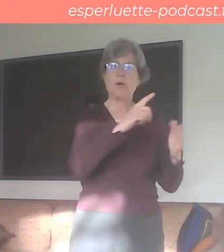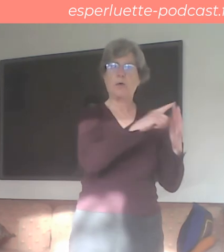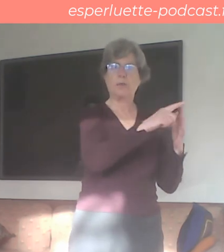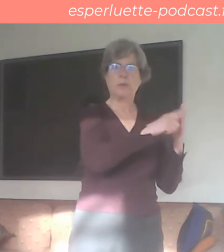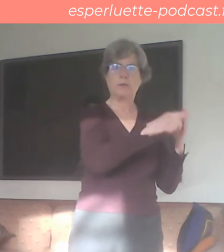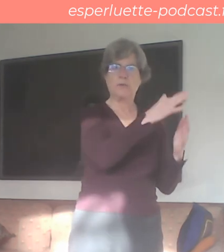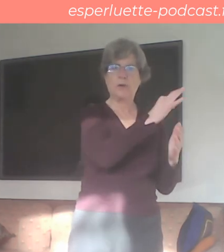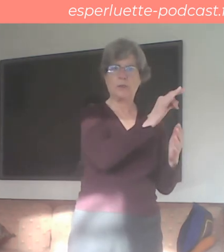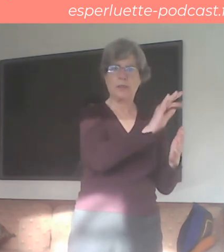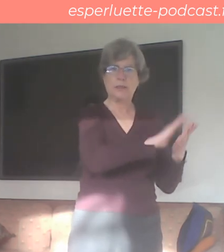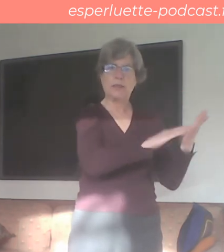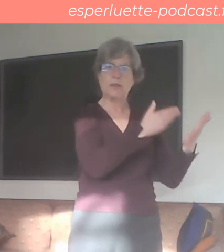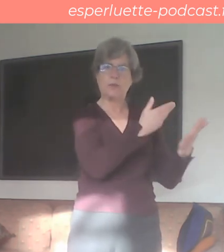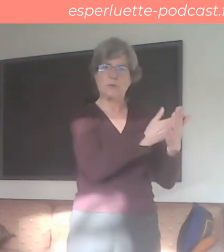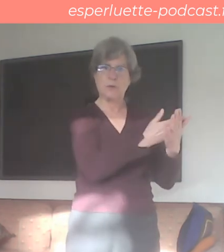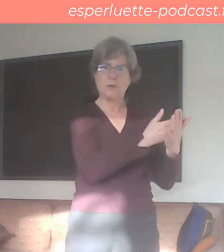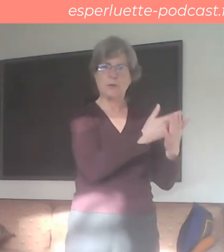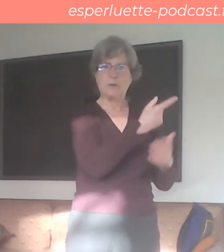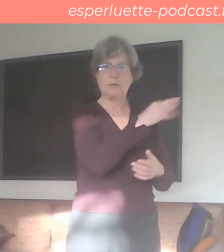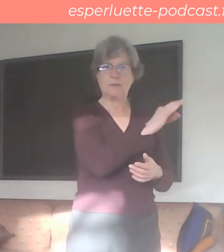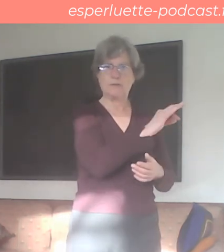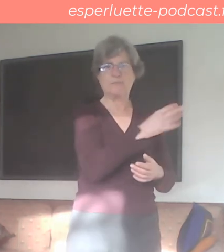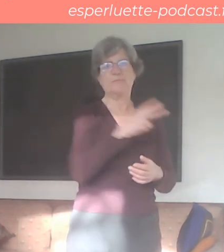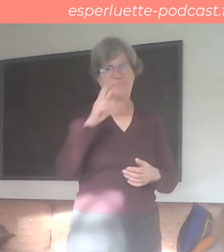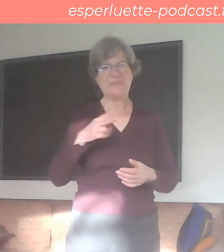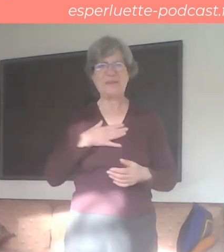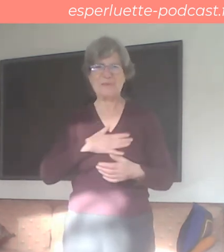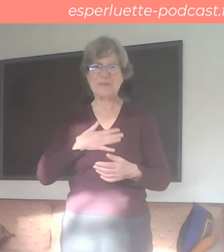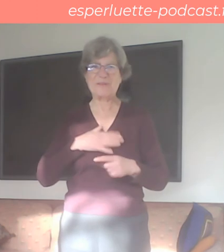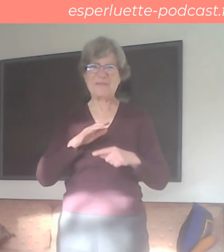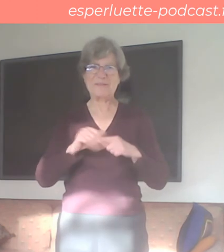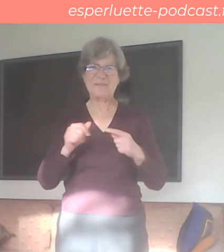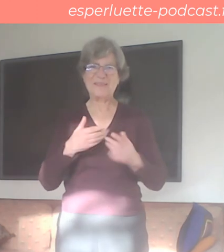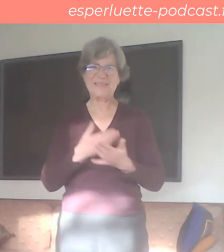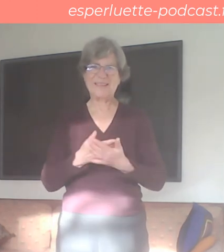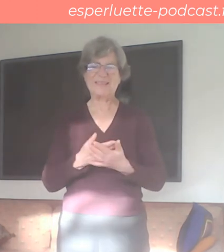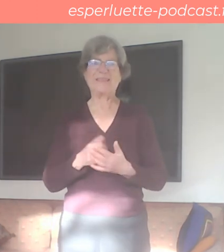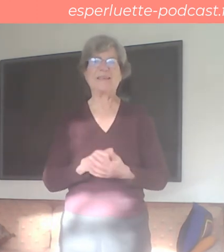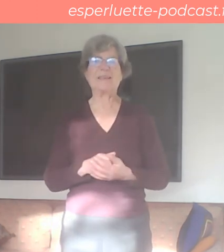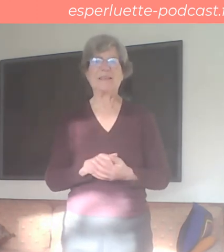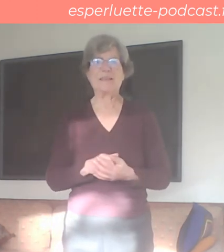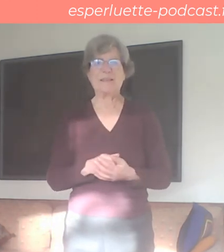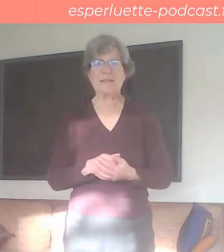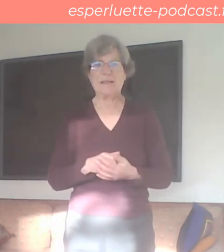par rapport au fait de s'inscrire, de mieux appréhender, et pas de rentrer dedans, hein, de mieux